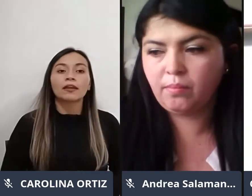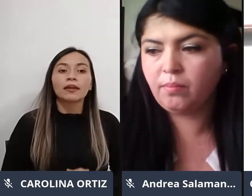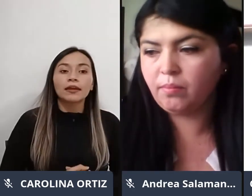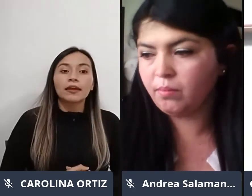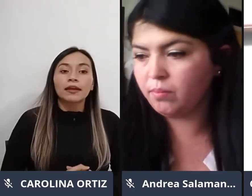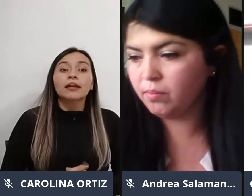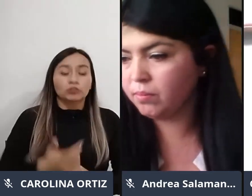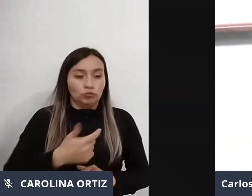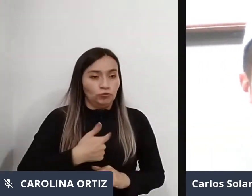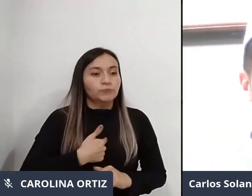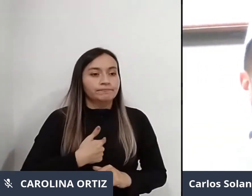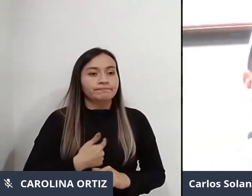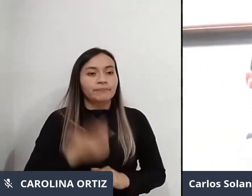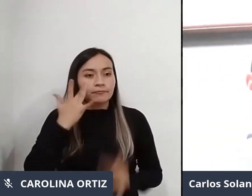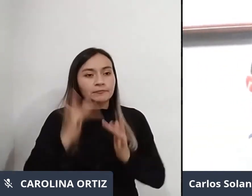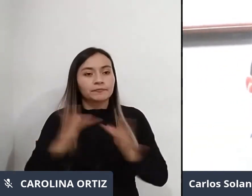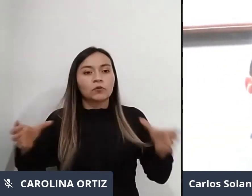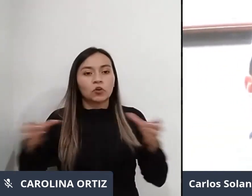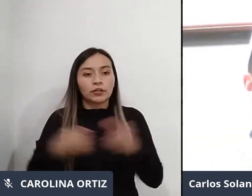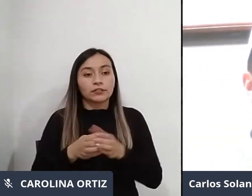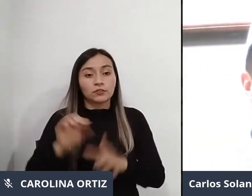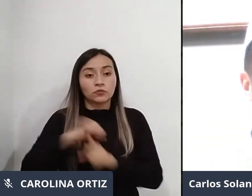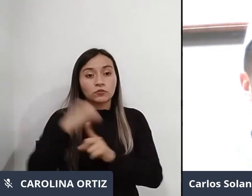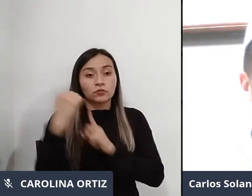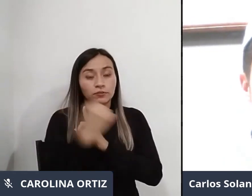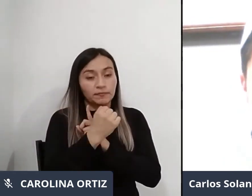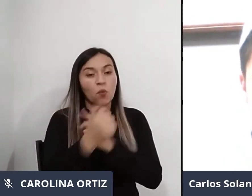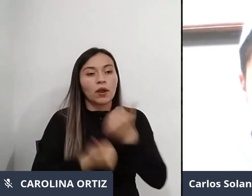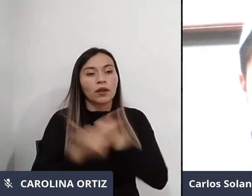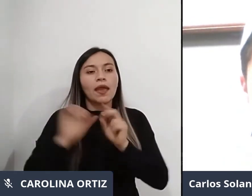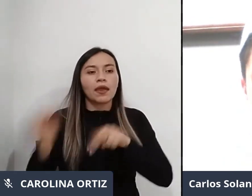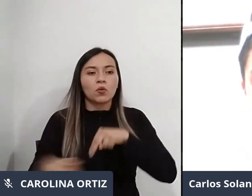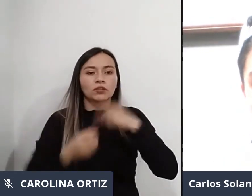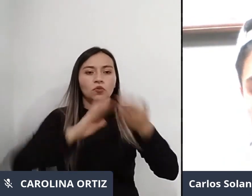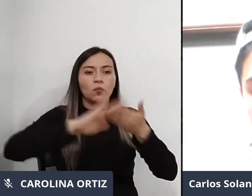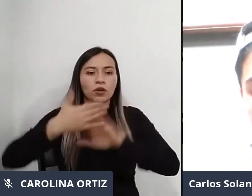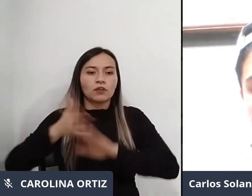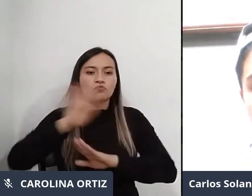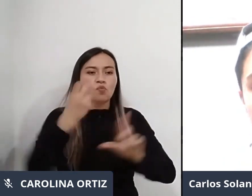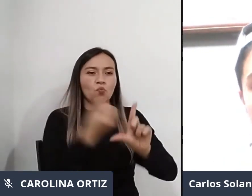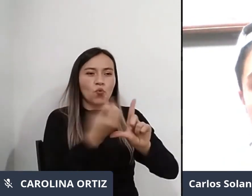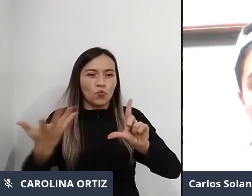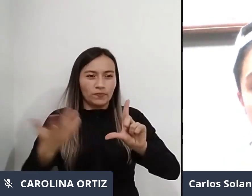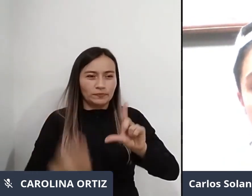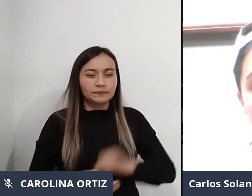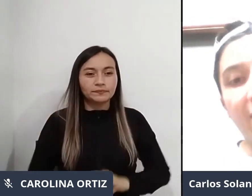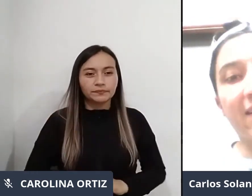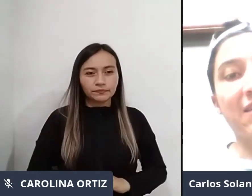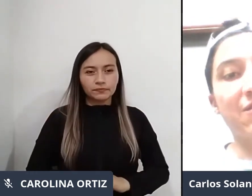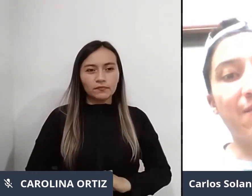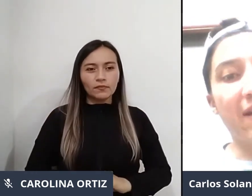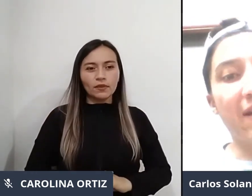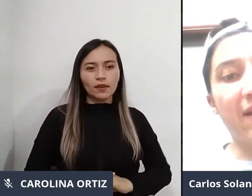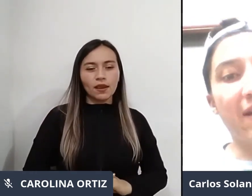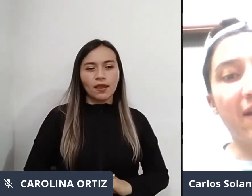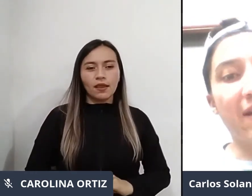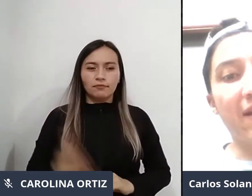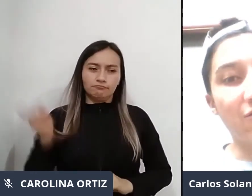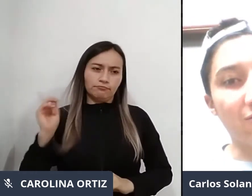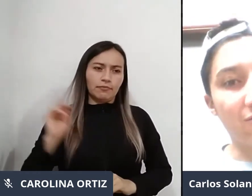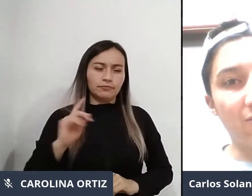Yo pertenezco a una que hacemos educación comunitaria, educación popular desde hace años. ¿Cómo nos afecta esto